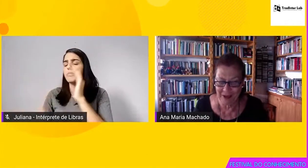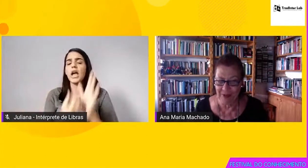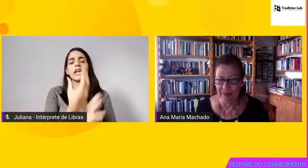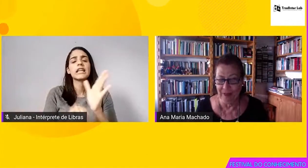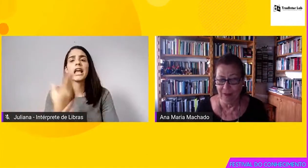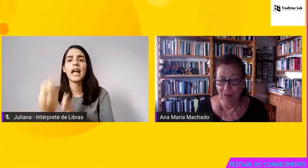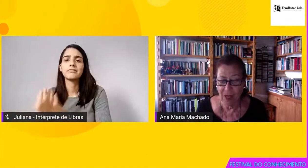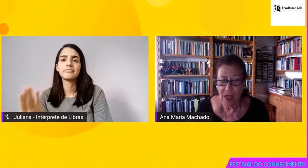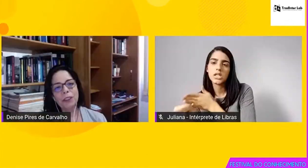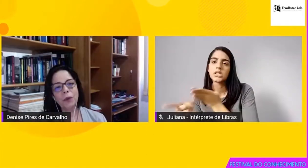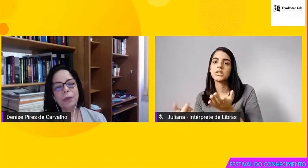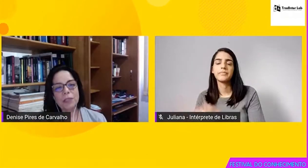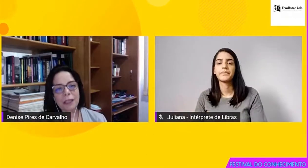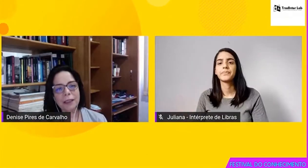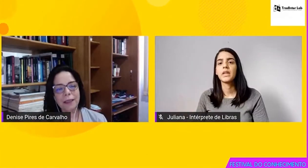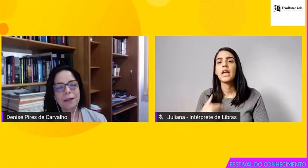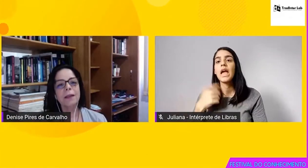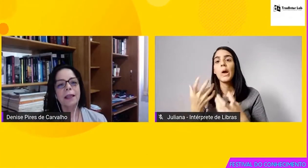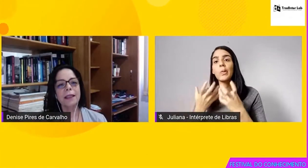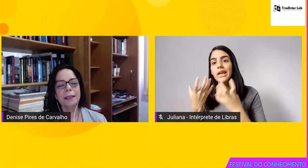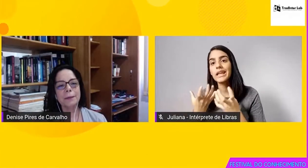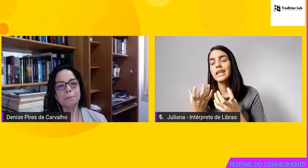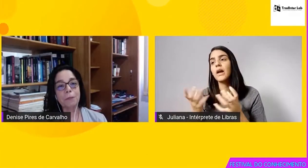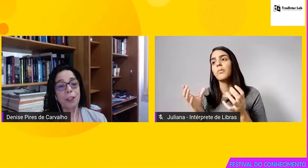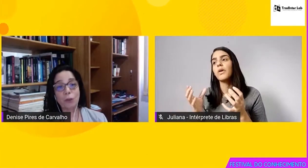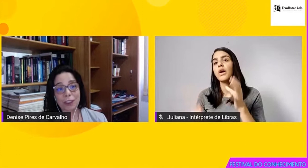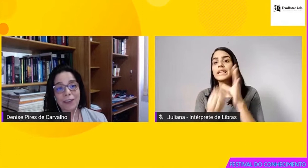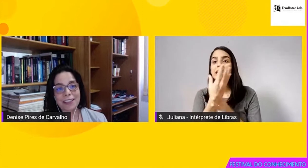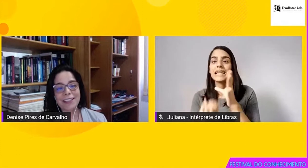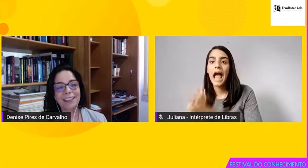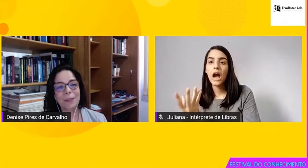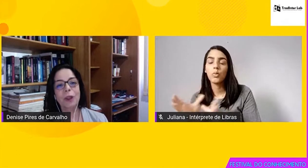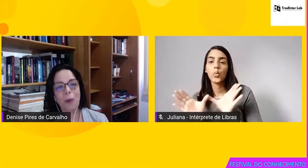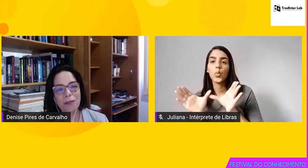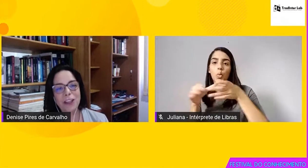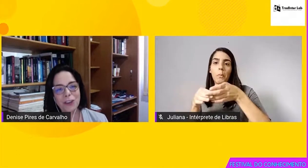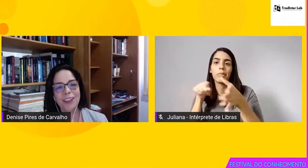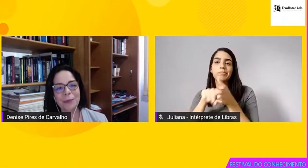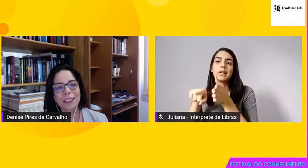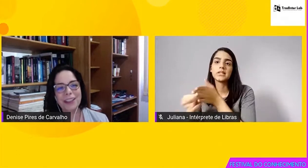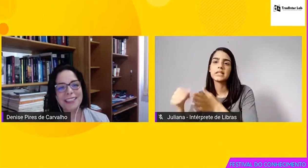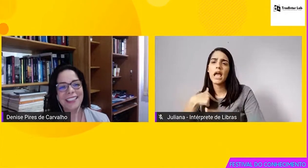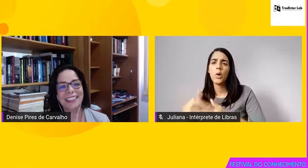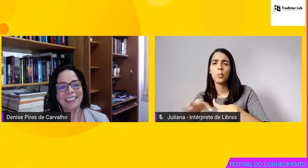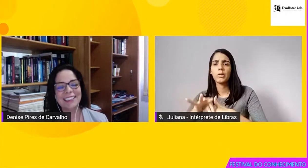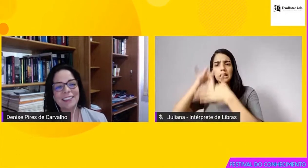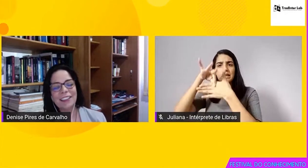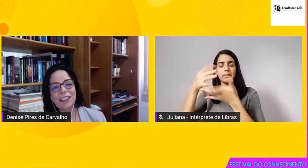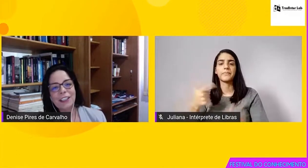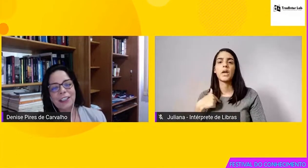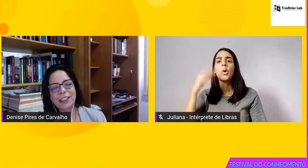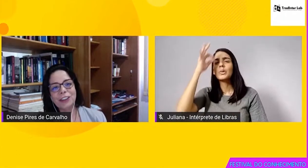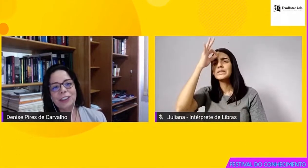interno lá dentro. Porque eu tenho certeza, e eu só tenho essa certeza porque a UFRJ me deu essa certeza,